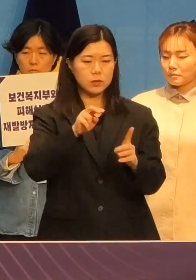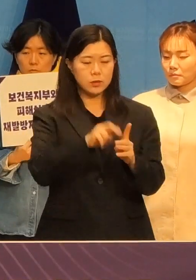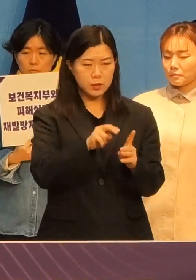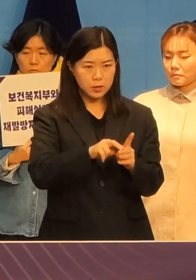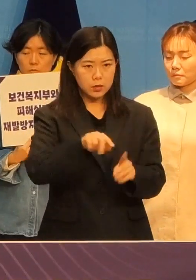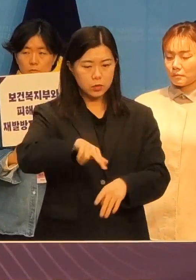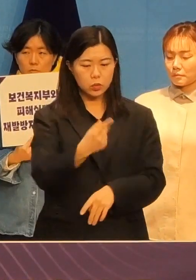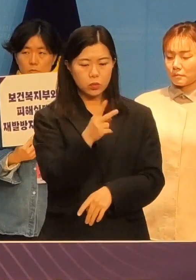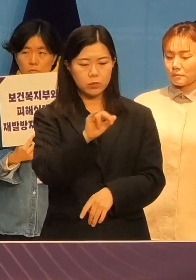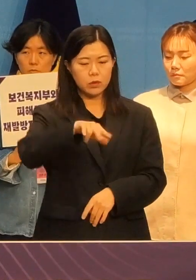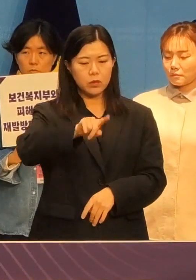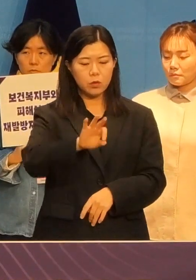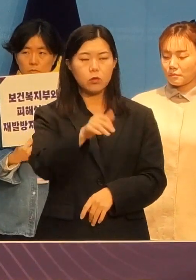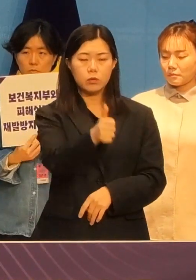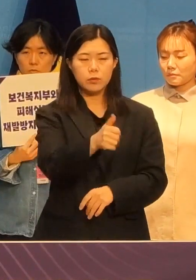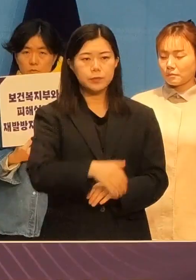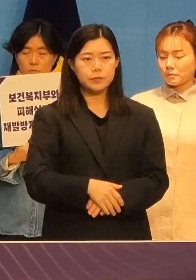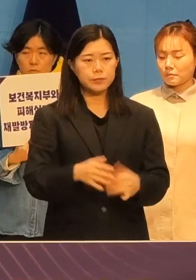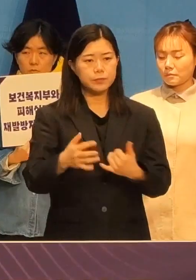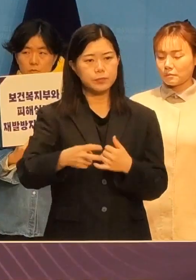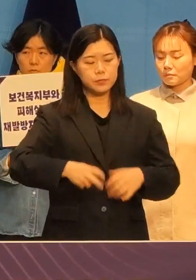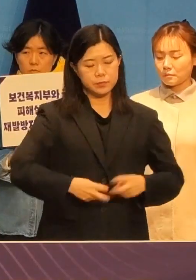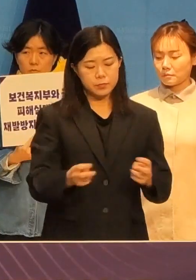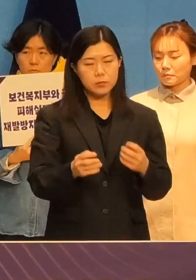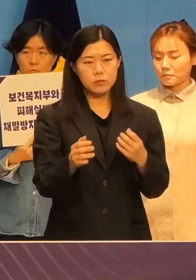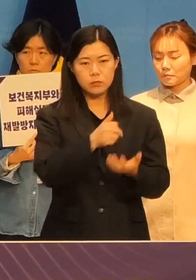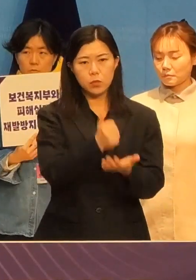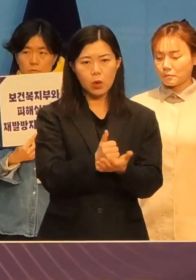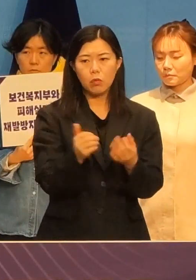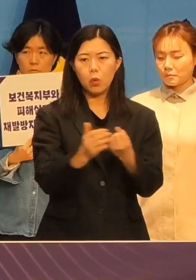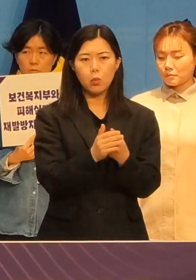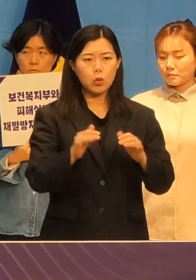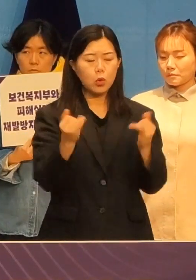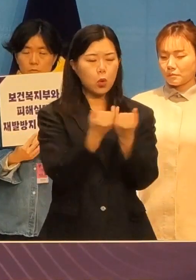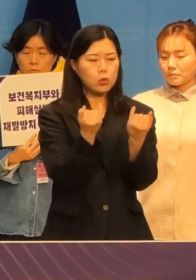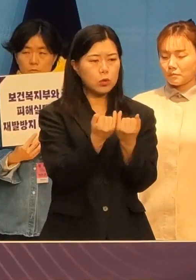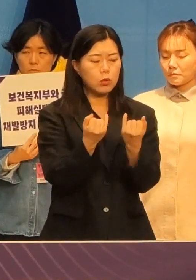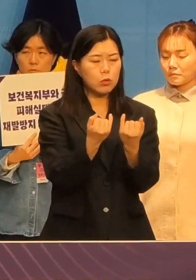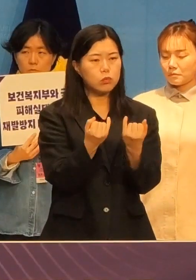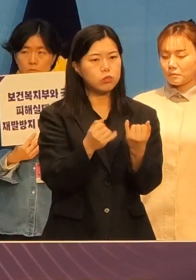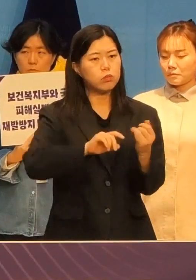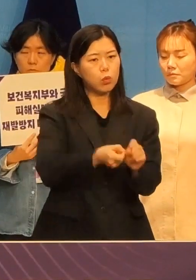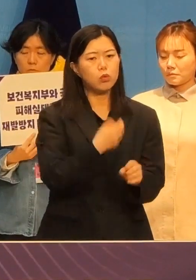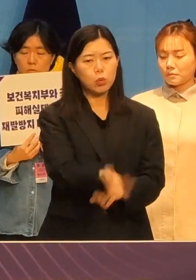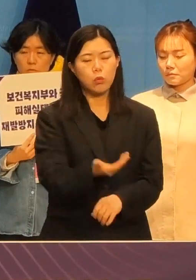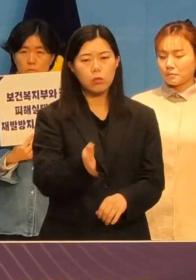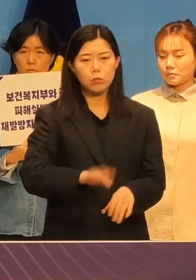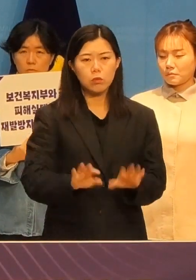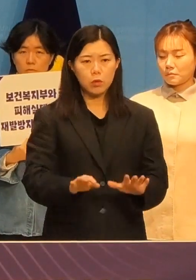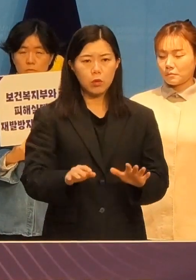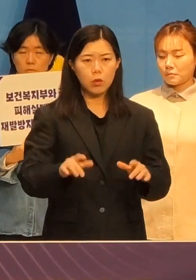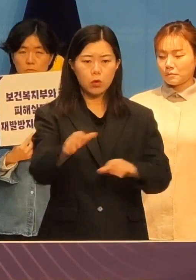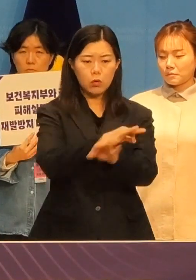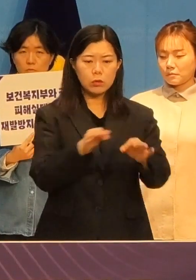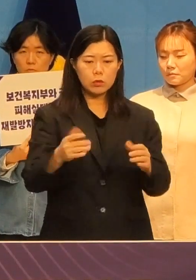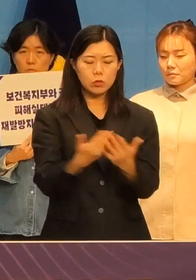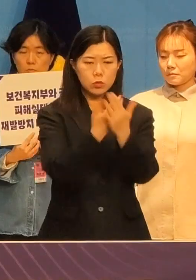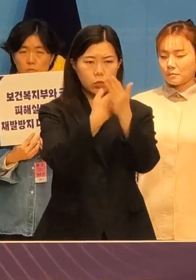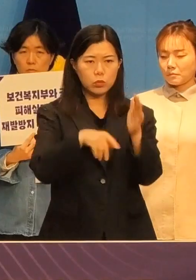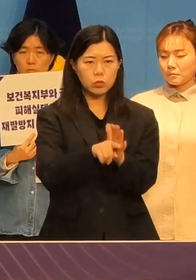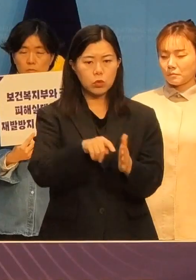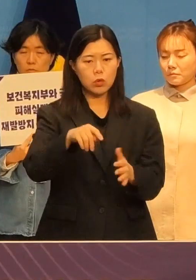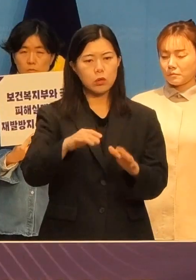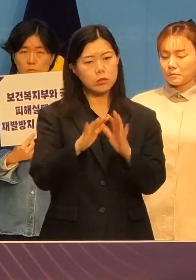조미경 소장님은 낙태죄로 여성을 처벌하면서 동시에 경제성장을 위해 인구수를 통제하고